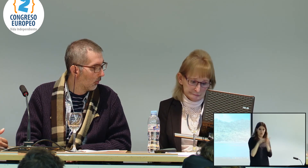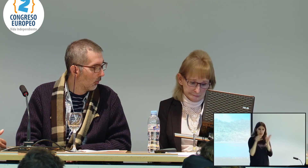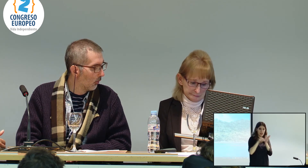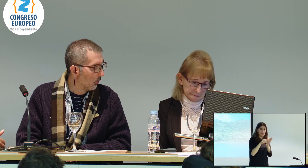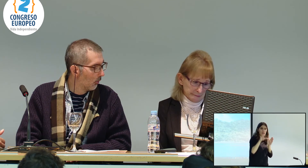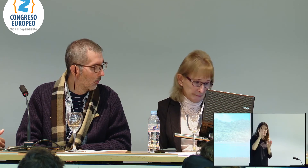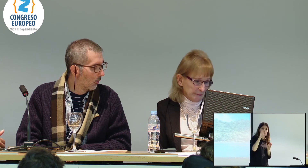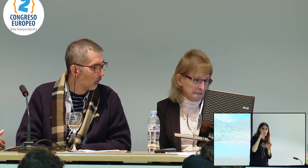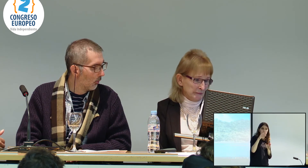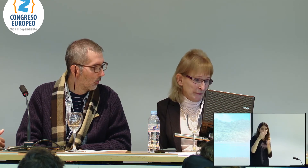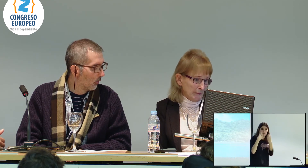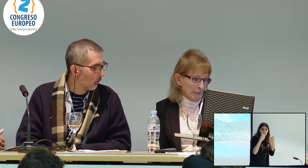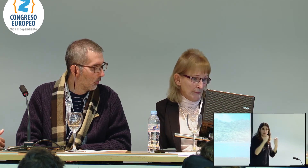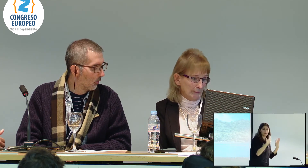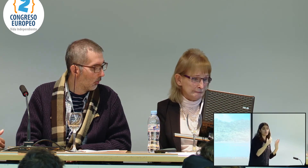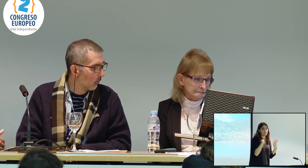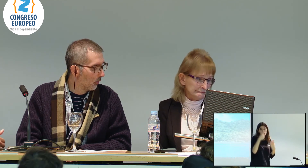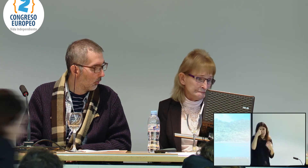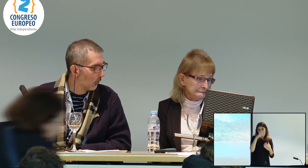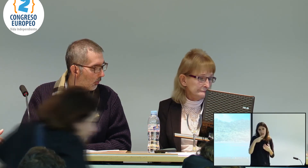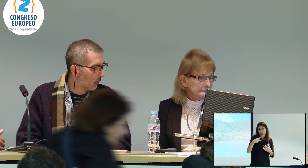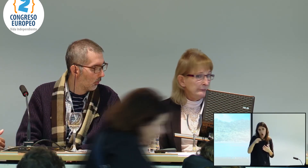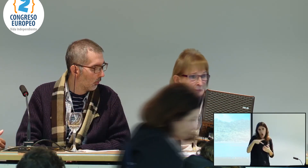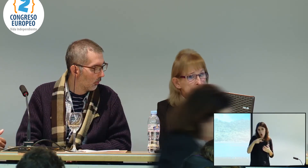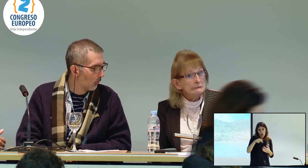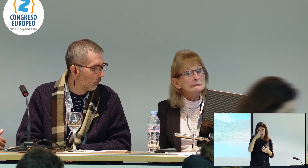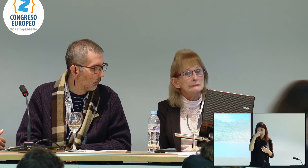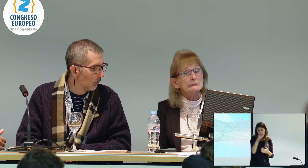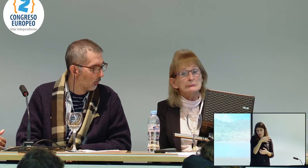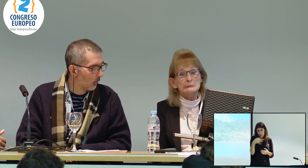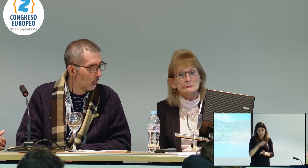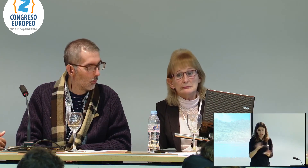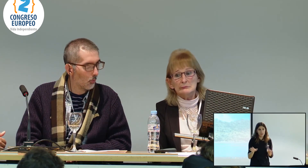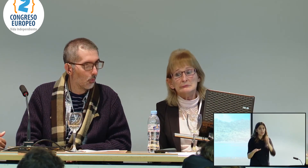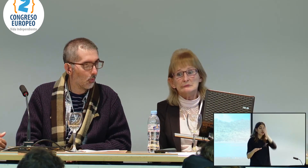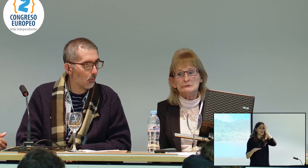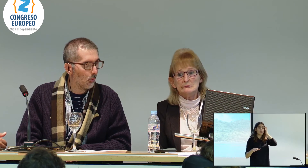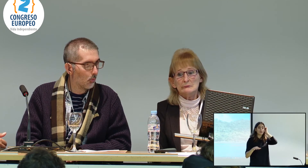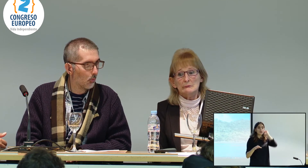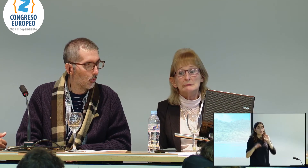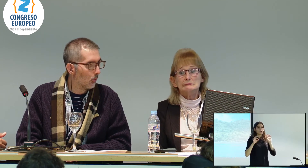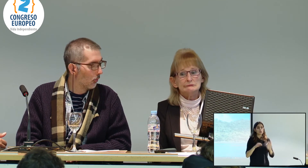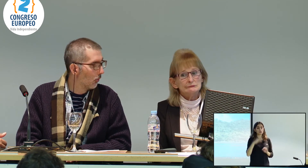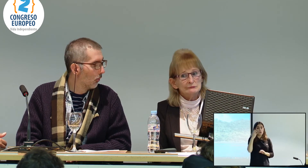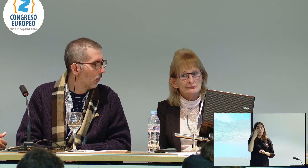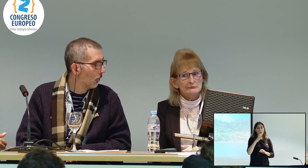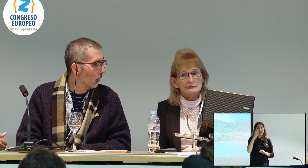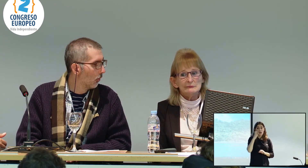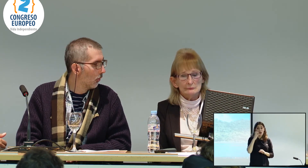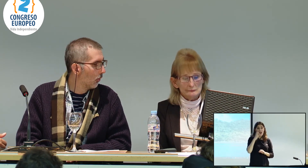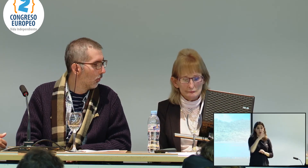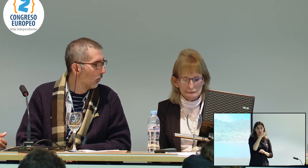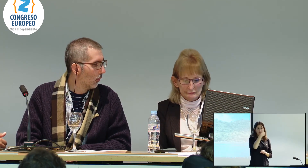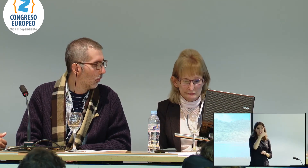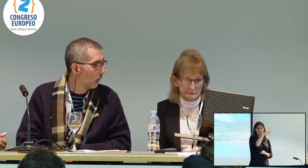ciudades. En alguna medida ya sabía a lo que tendría que enfrentarme. El paso de Mariano Rajoy por la presidencia